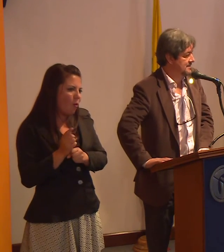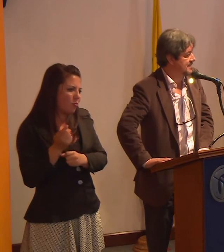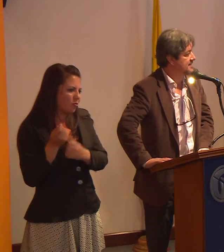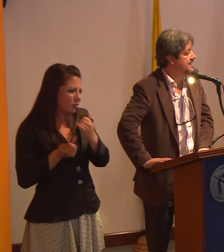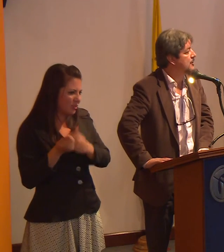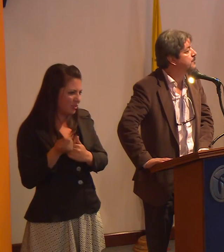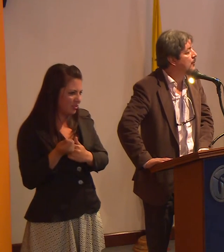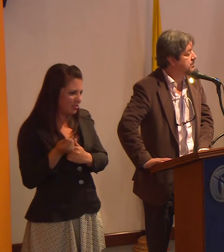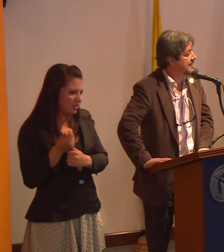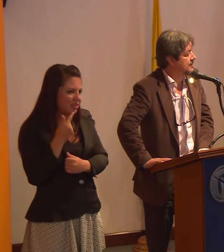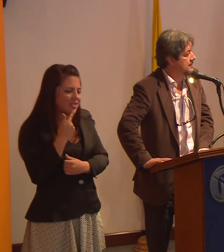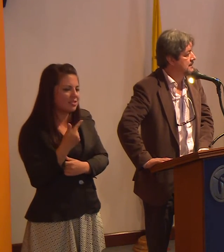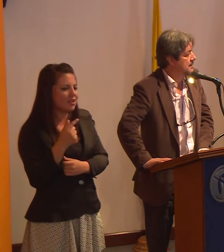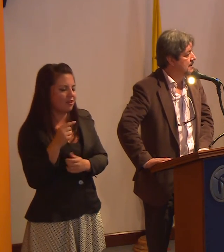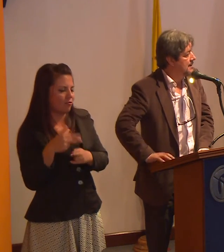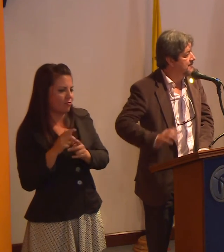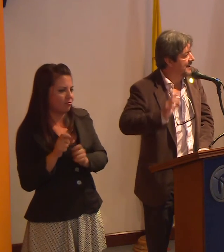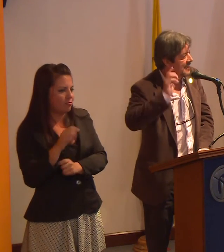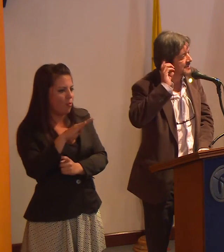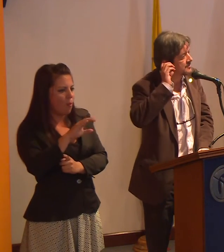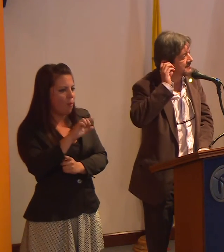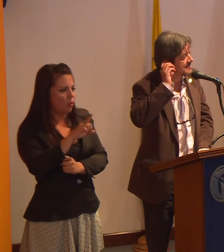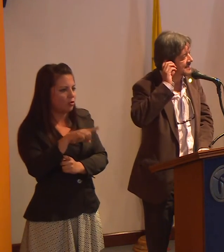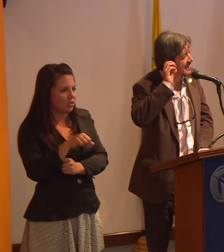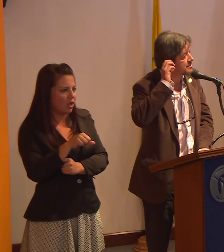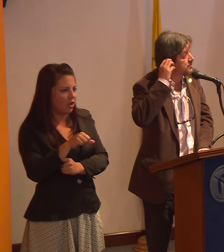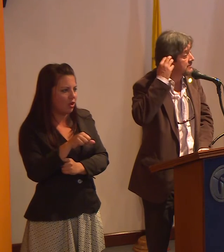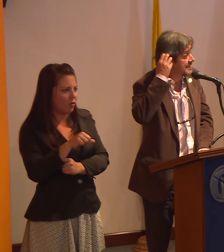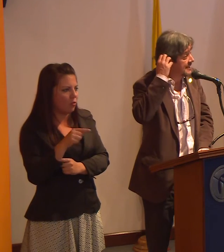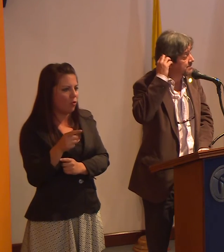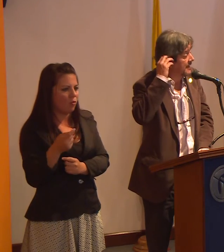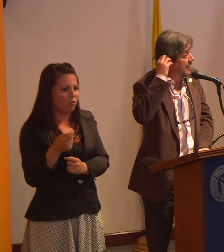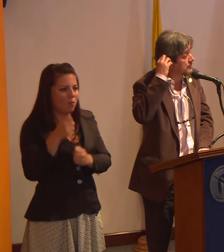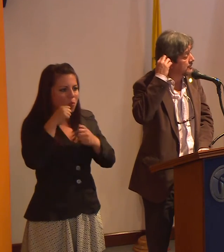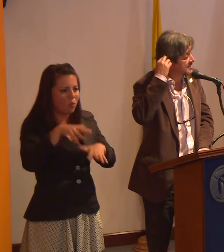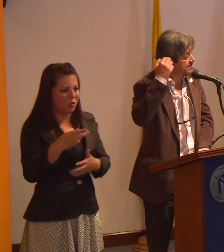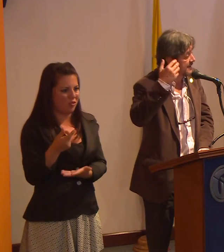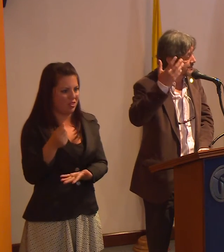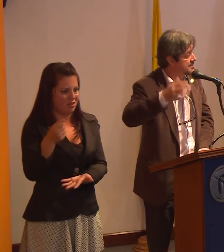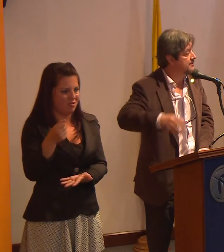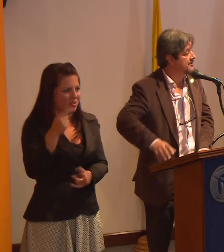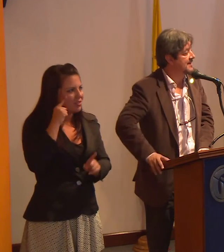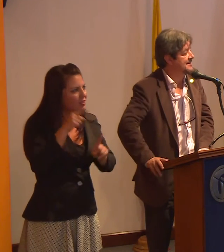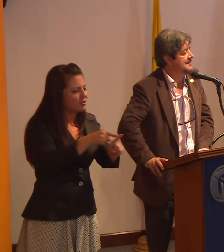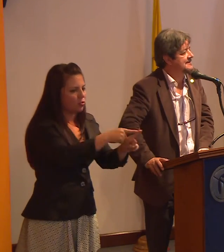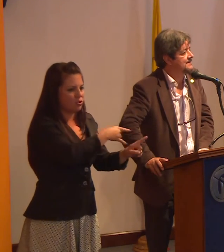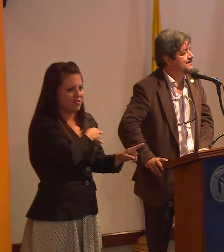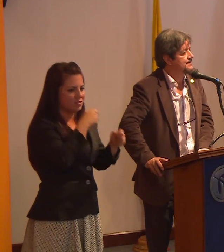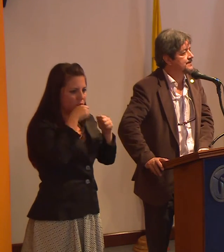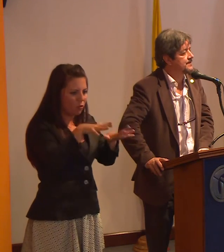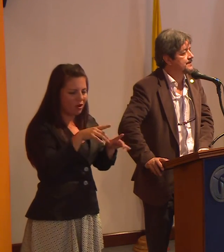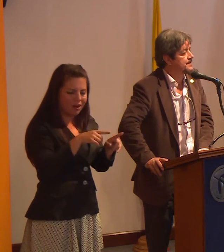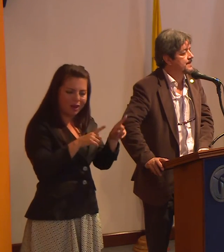bolsa de dinero público para las universidades públicas para algunos aspectos